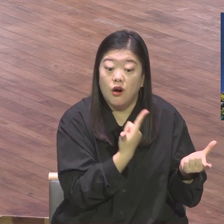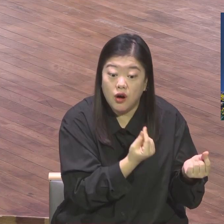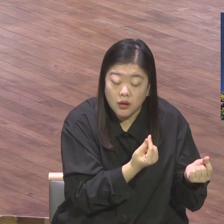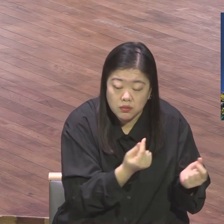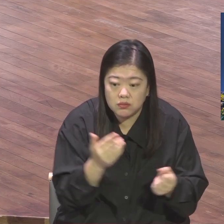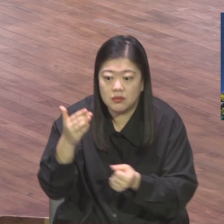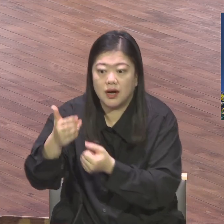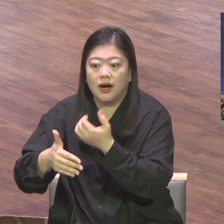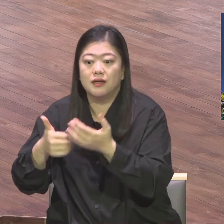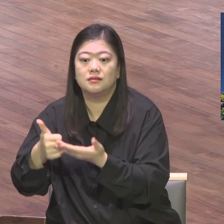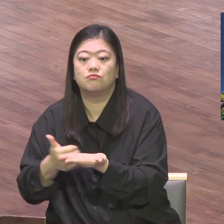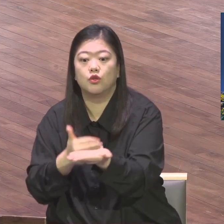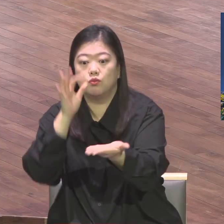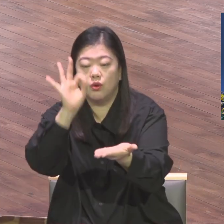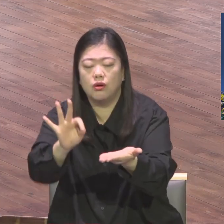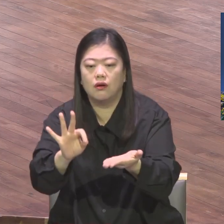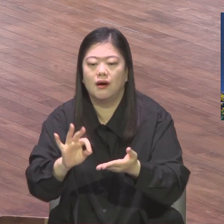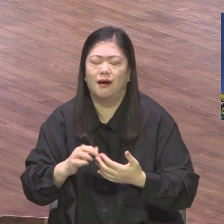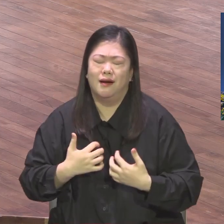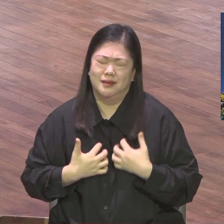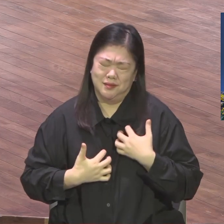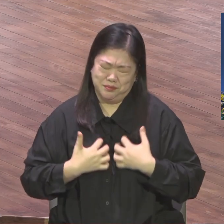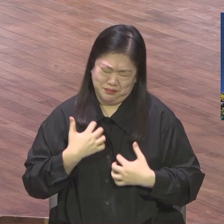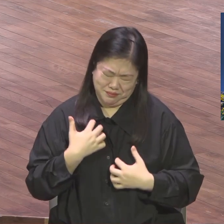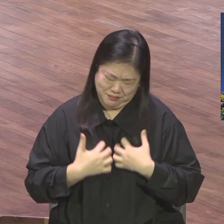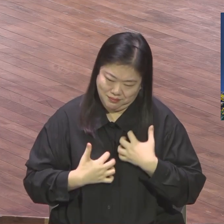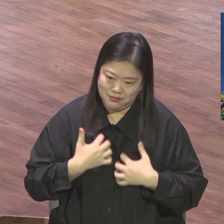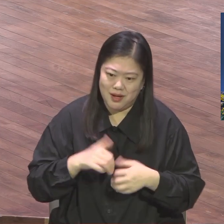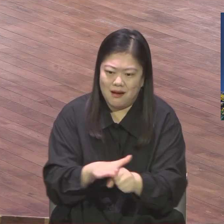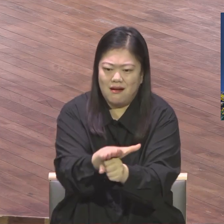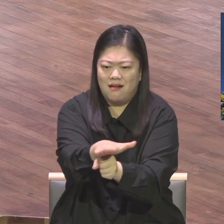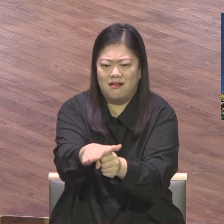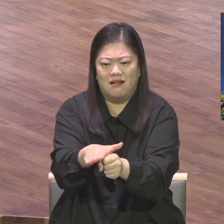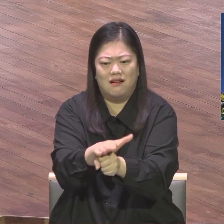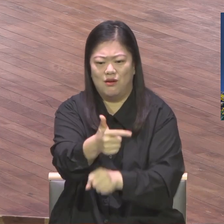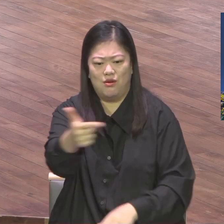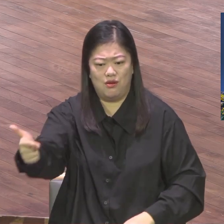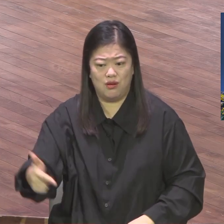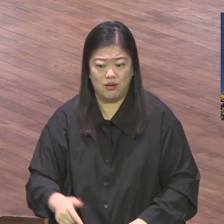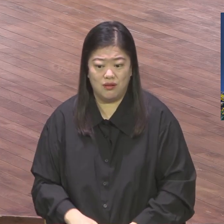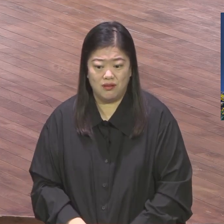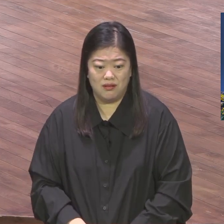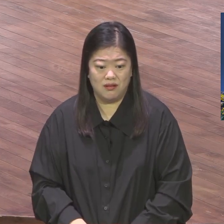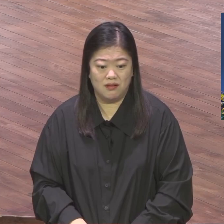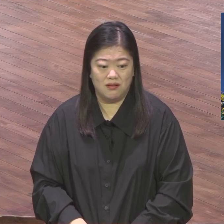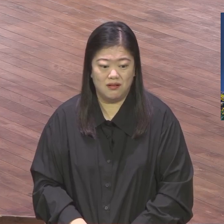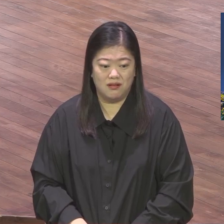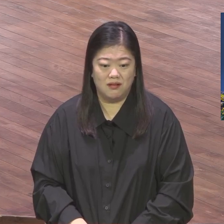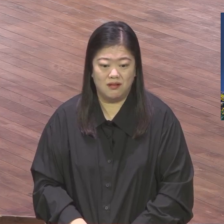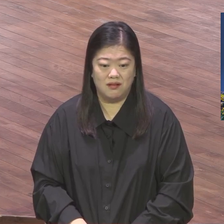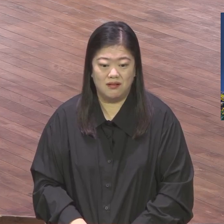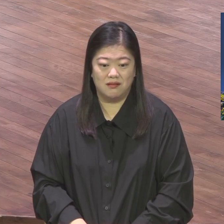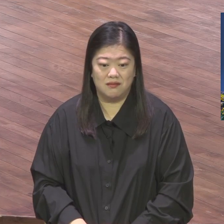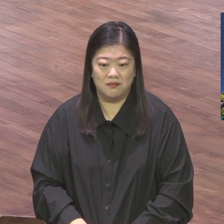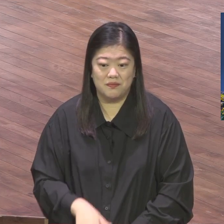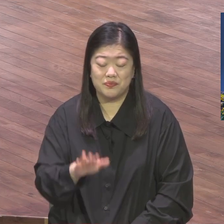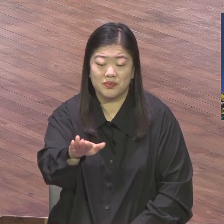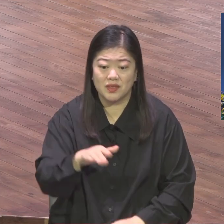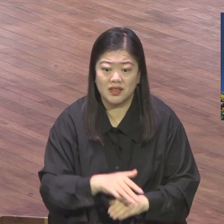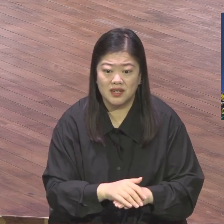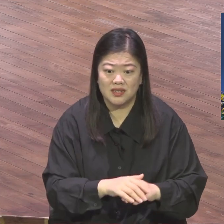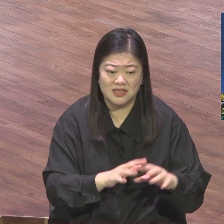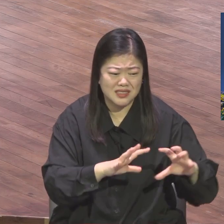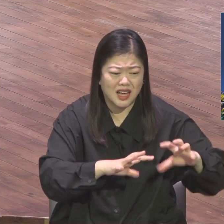못한다. 아멘. 이런 영적 자긍심이 있어야 돼요. 여러분 세상에 살면 사랑을 못